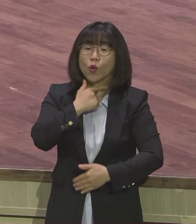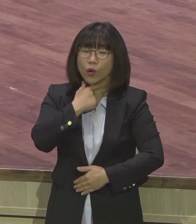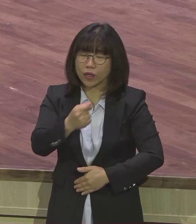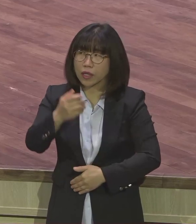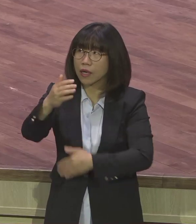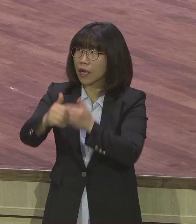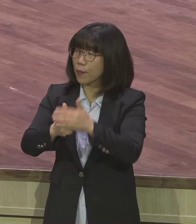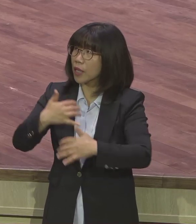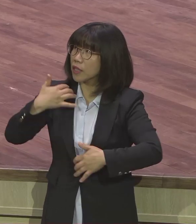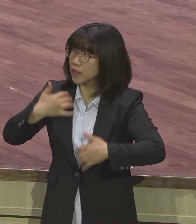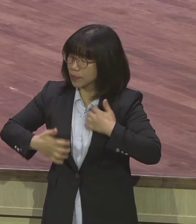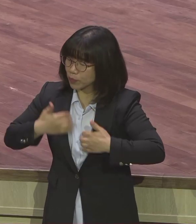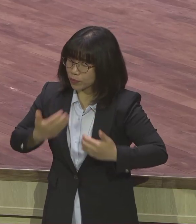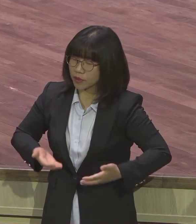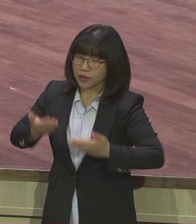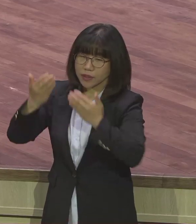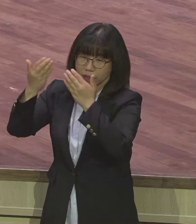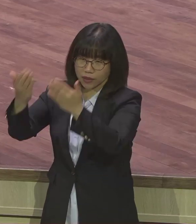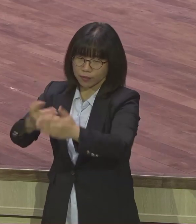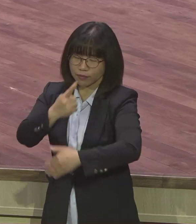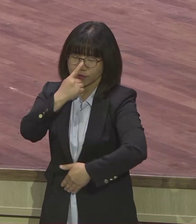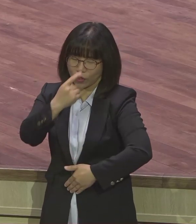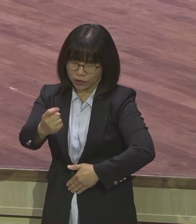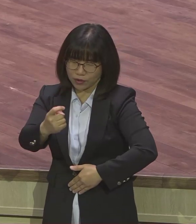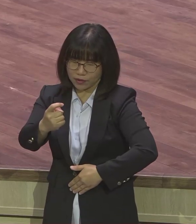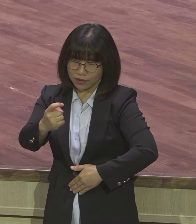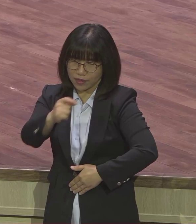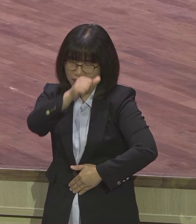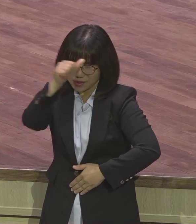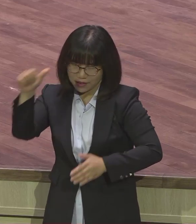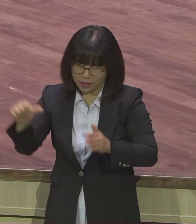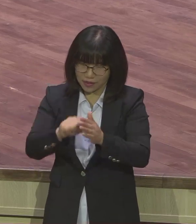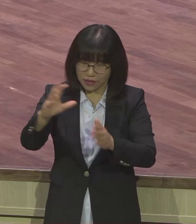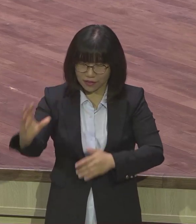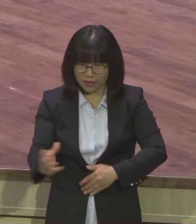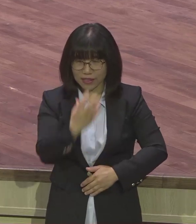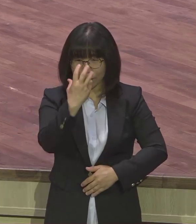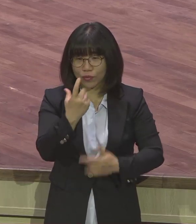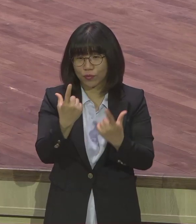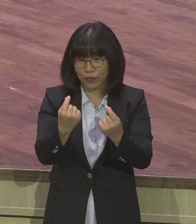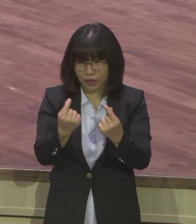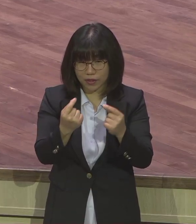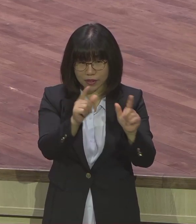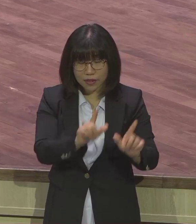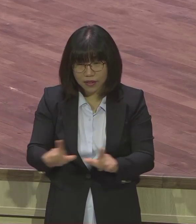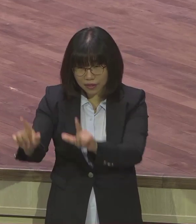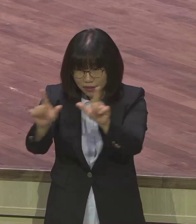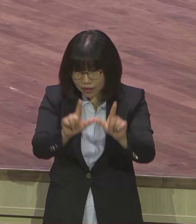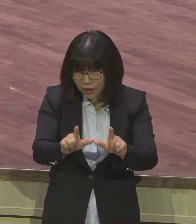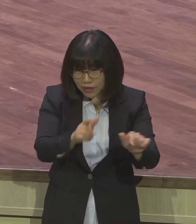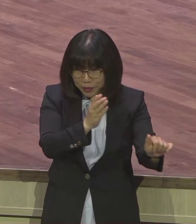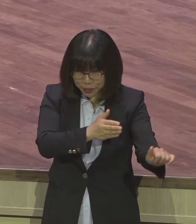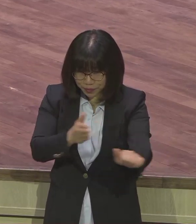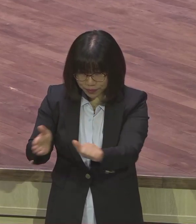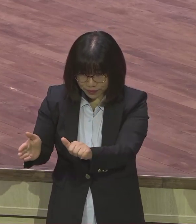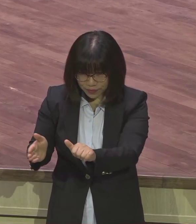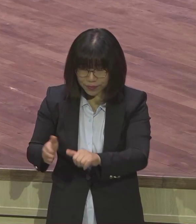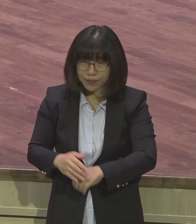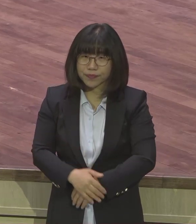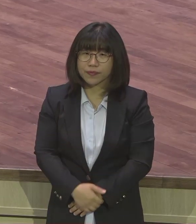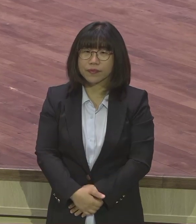기뻐하시는 멋진 희생작품. 그렇게 만드는 삶 속으로 들어가시기를 주님으로